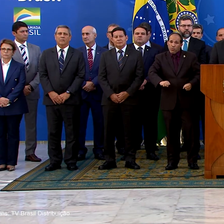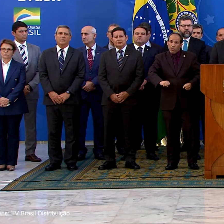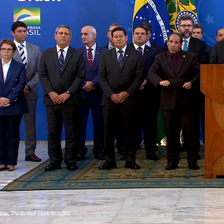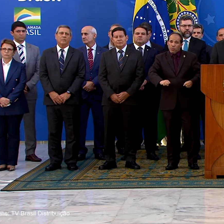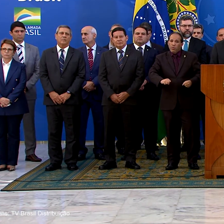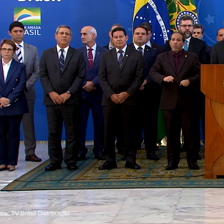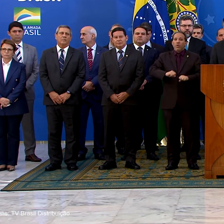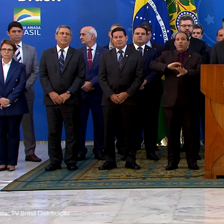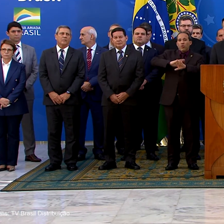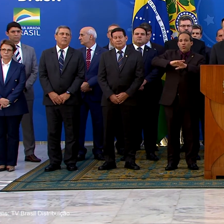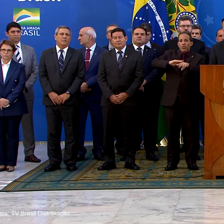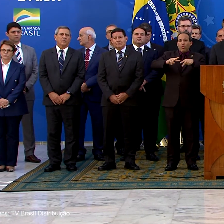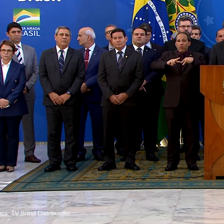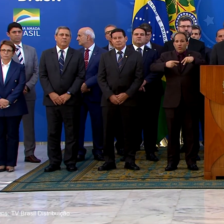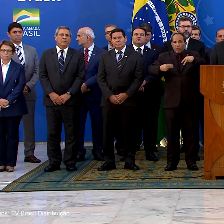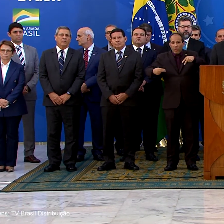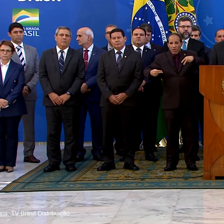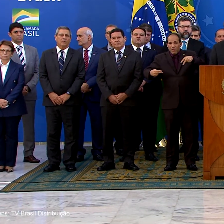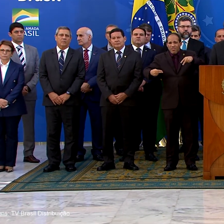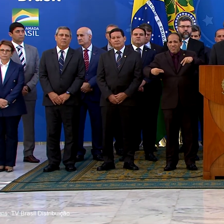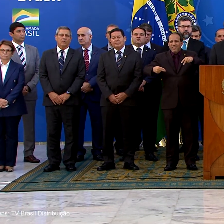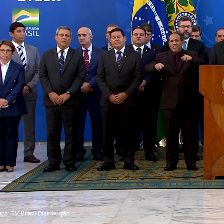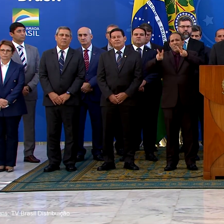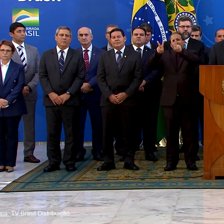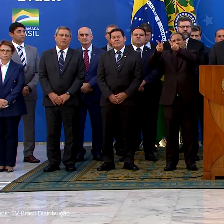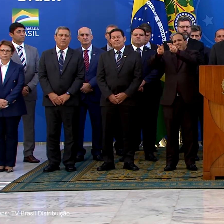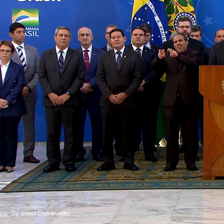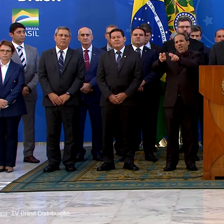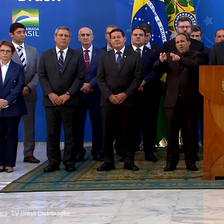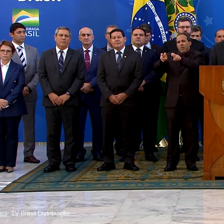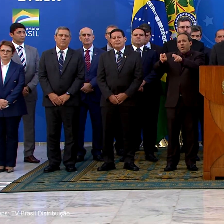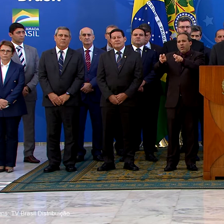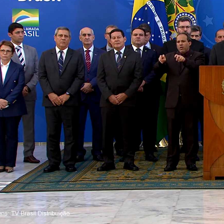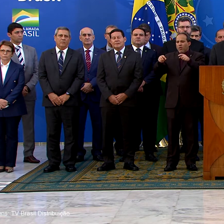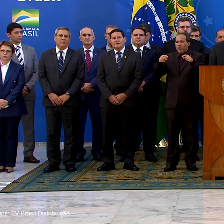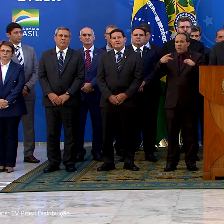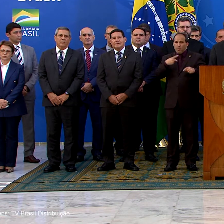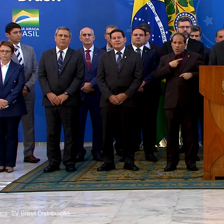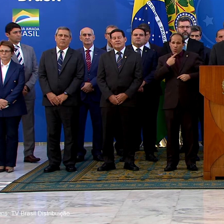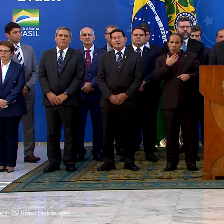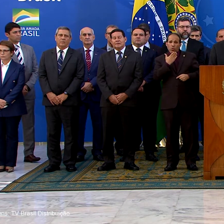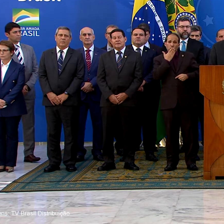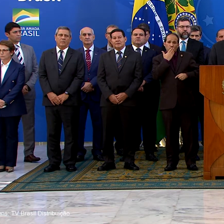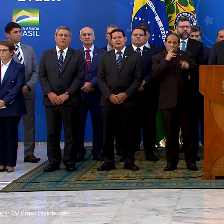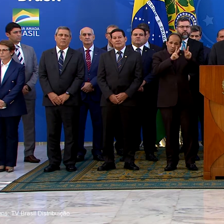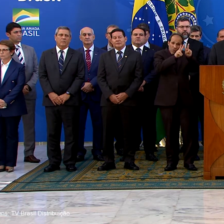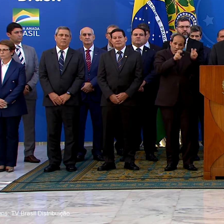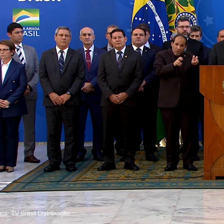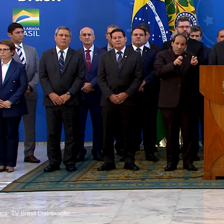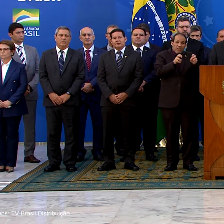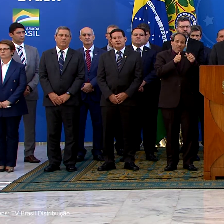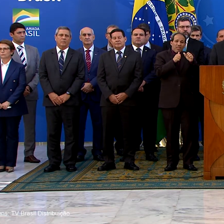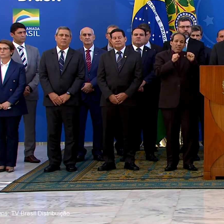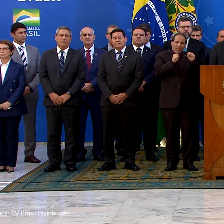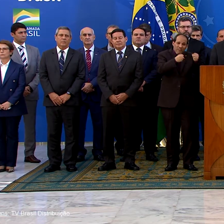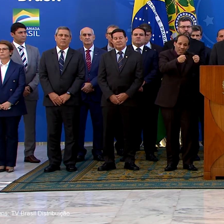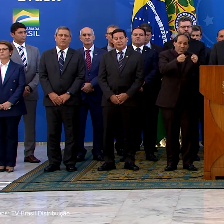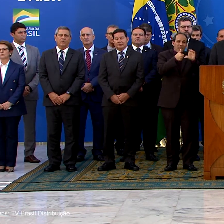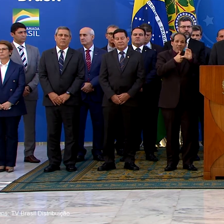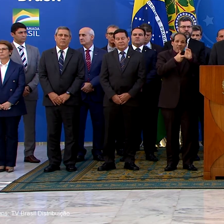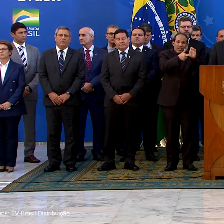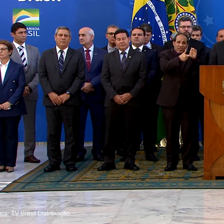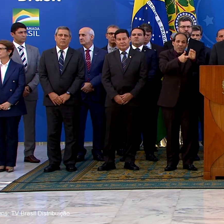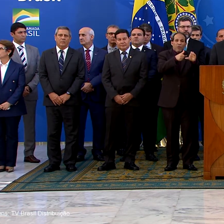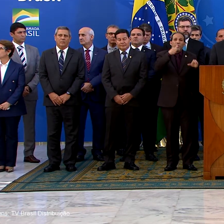tantas outras coisas que sem completas a contato com as bandeiras que eu defendi um dos cristãos brasileiros também